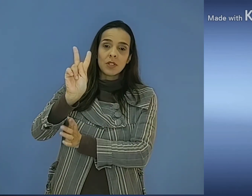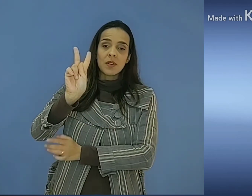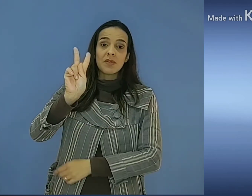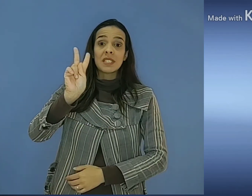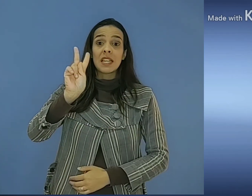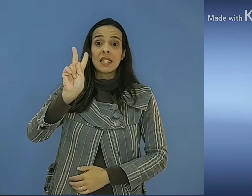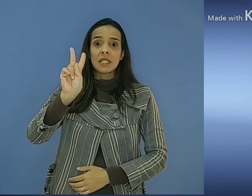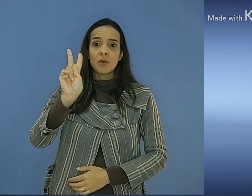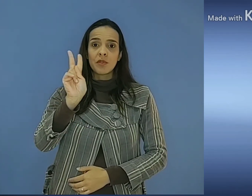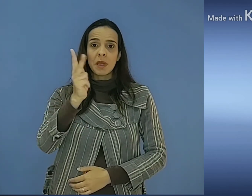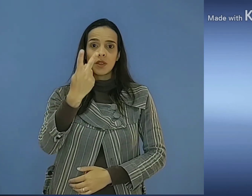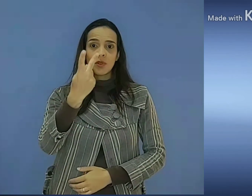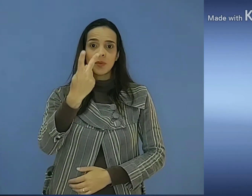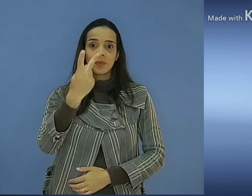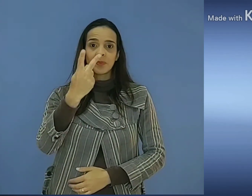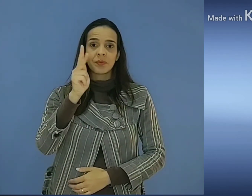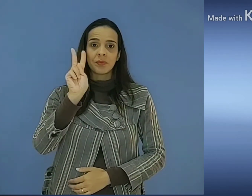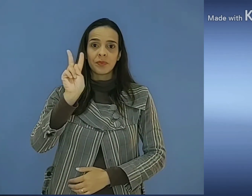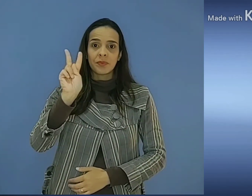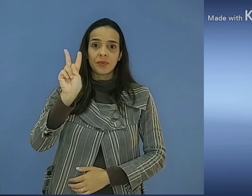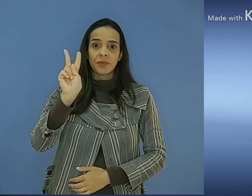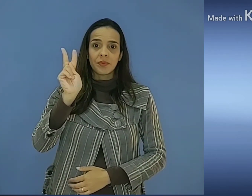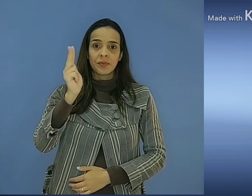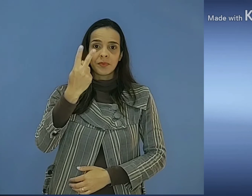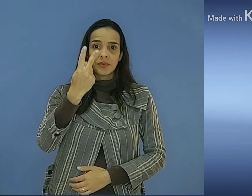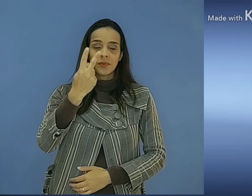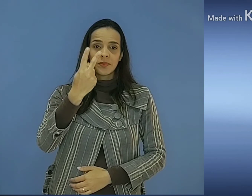outro, e você vai fazer esse movimento.